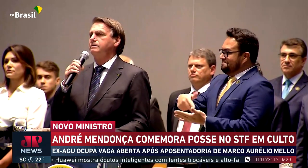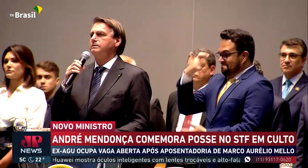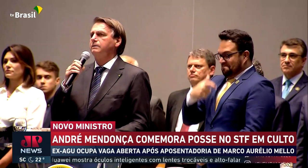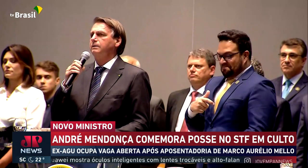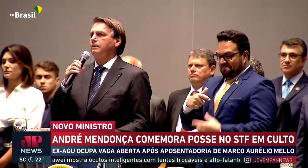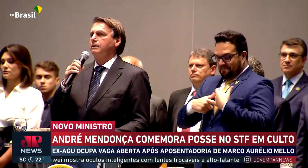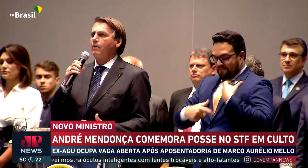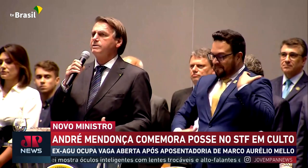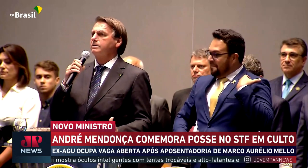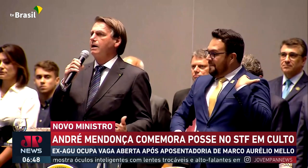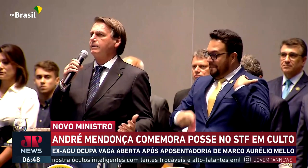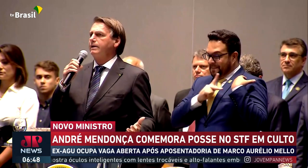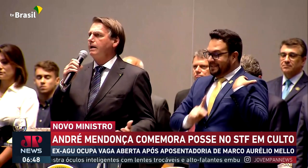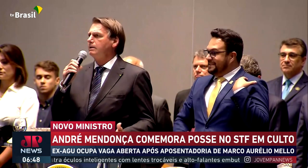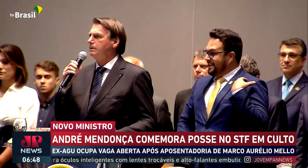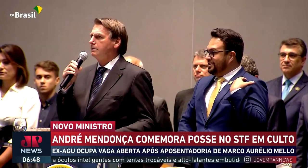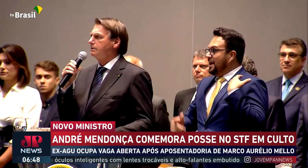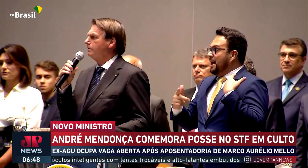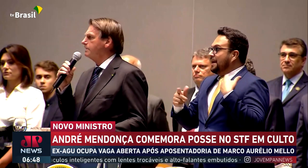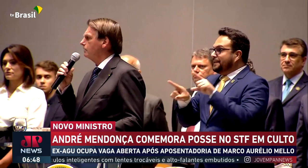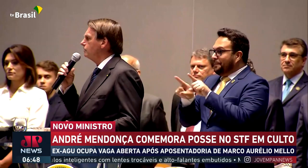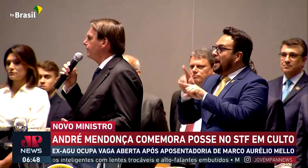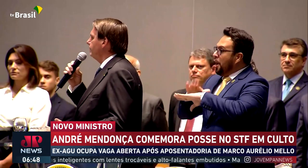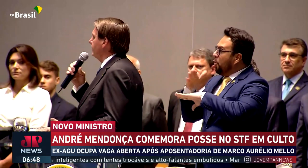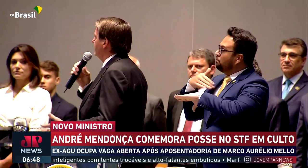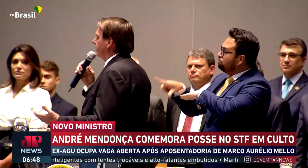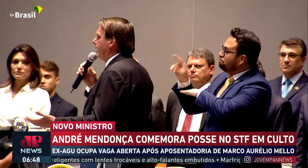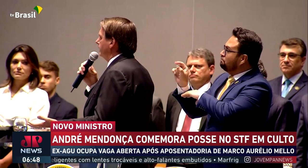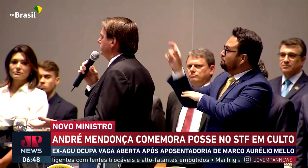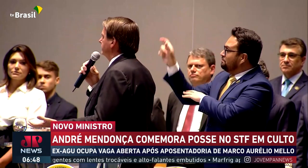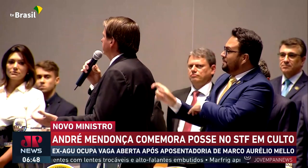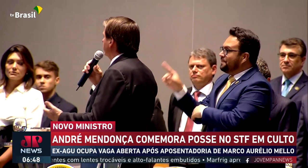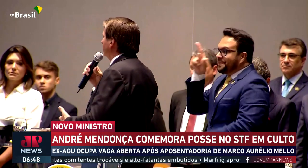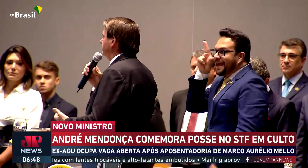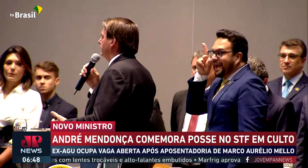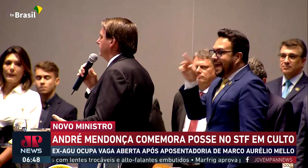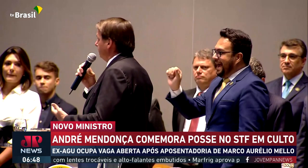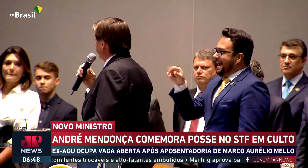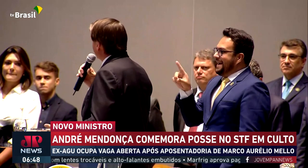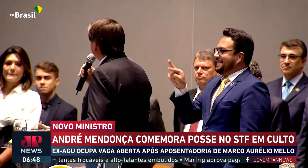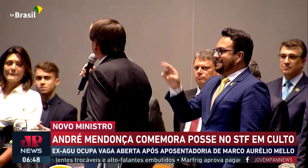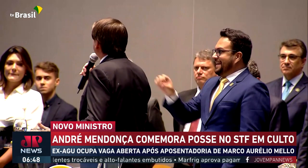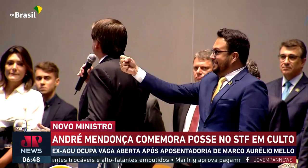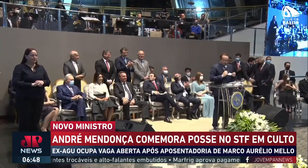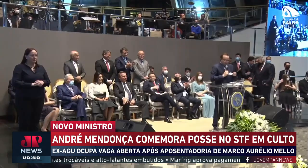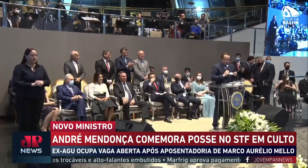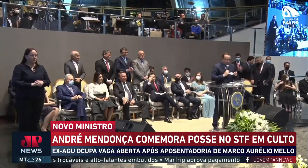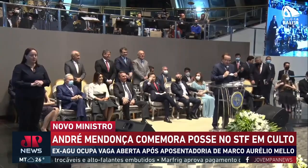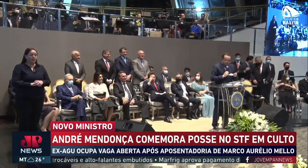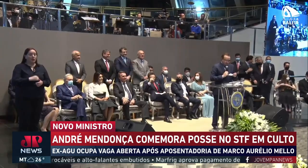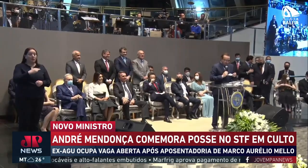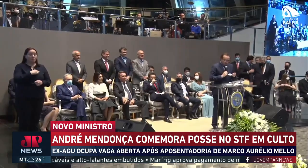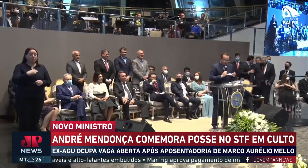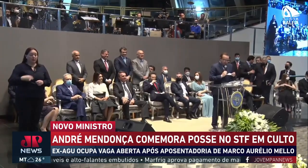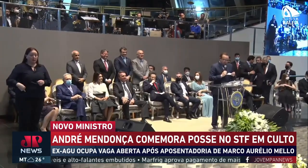fiz. E ao indicar o André, não vou dizer que o Supremo vai melhorar ou não, mas vai renovar. Também